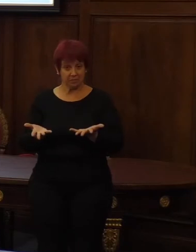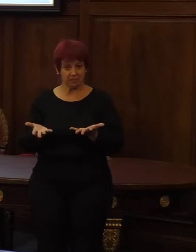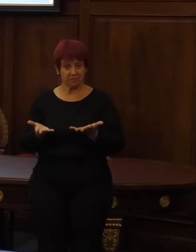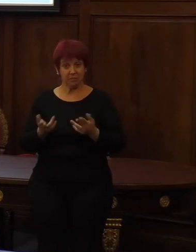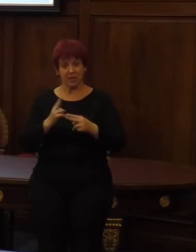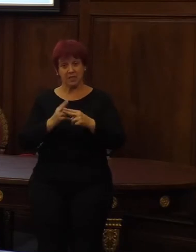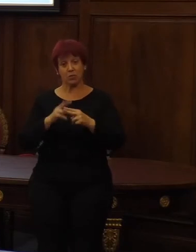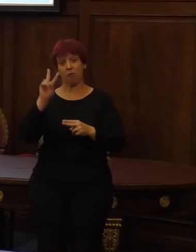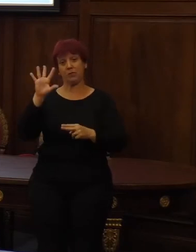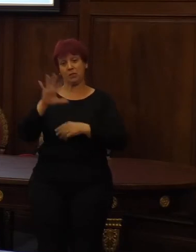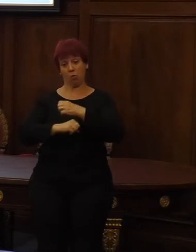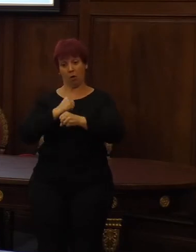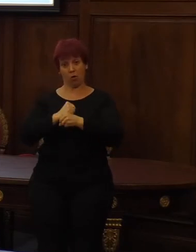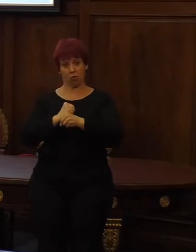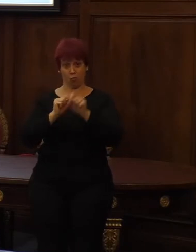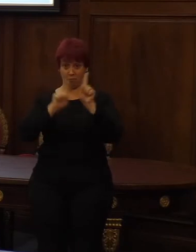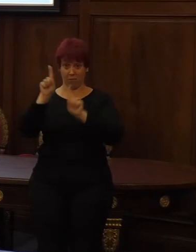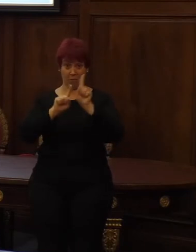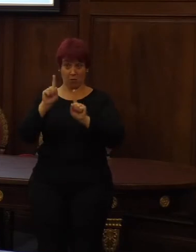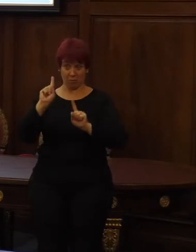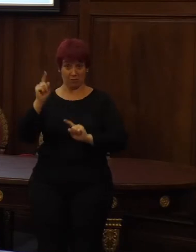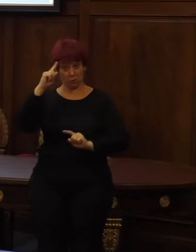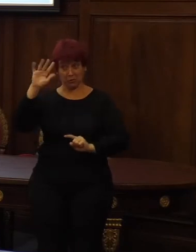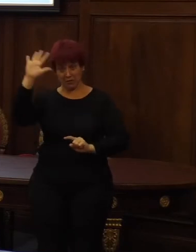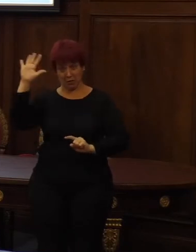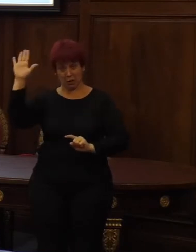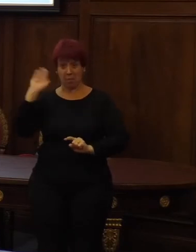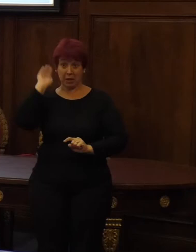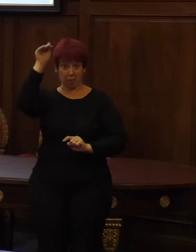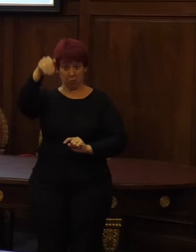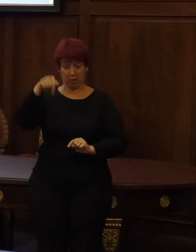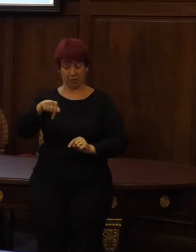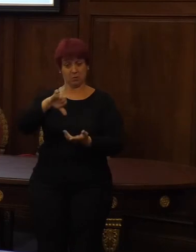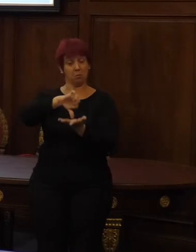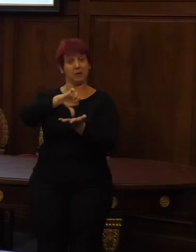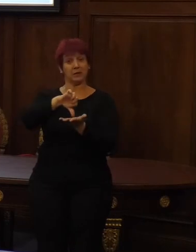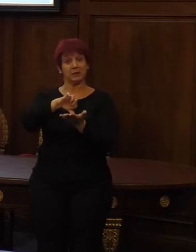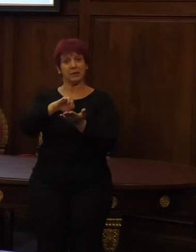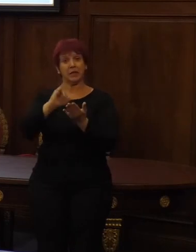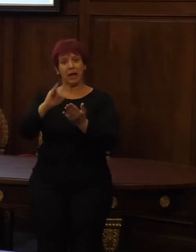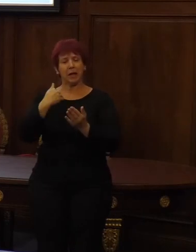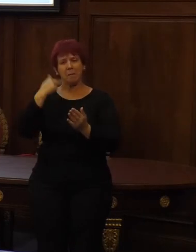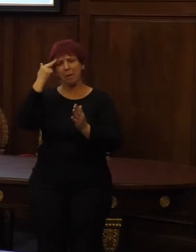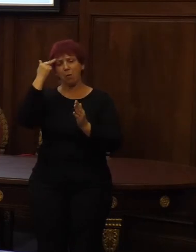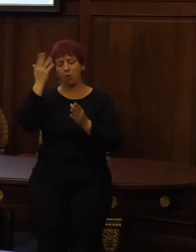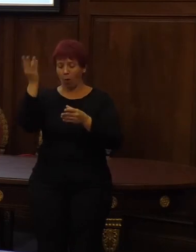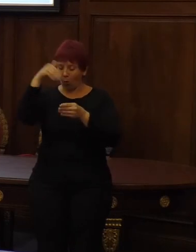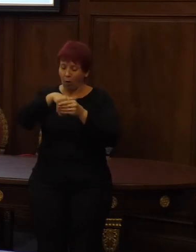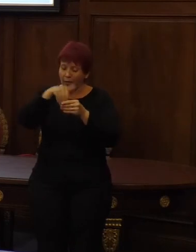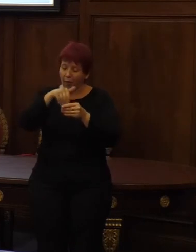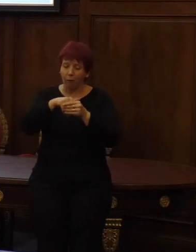se llama 25 años de la Facultad de la Universidad de Psicología de la Universidad de la República. Todo está guardado en la memoria.